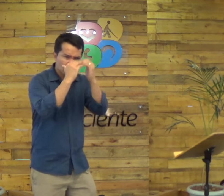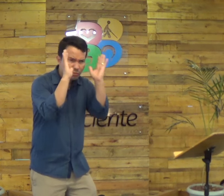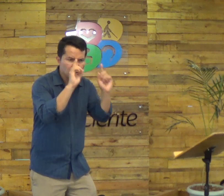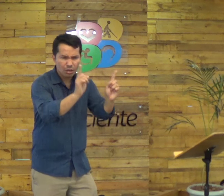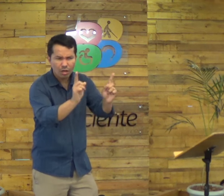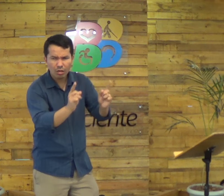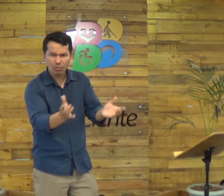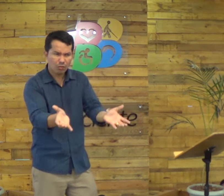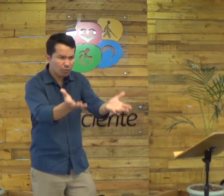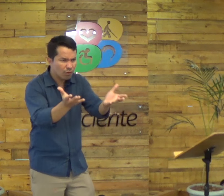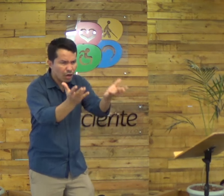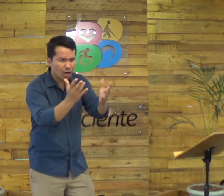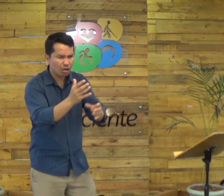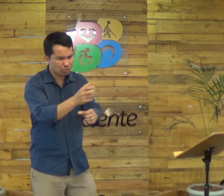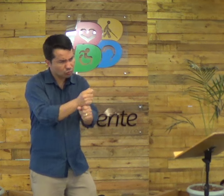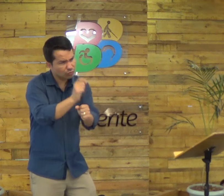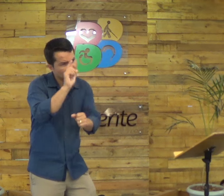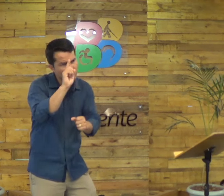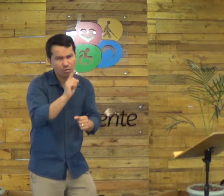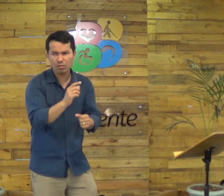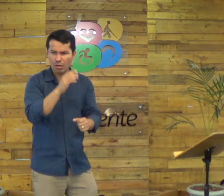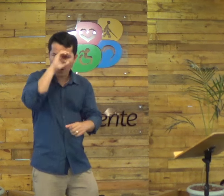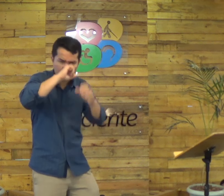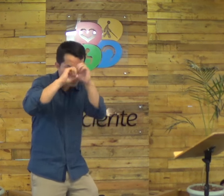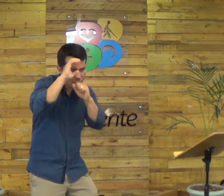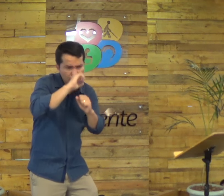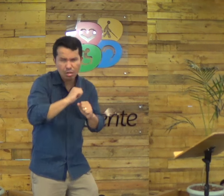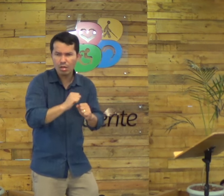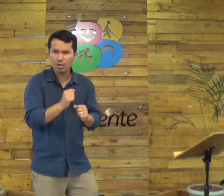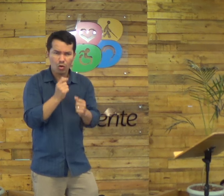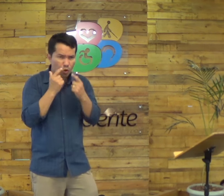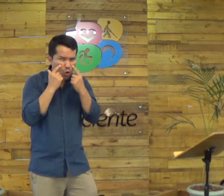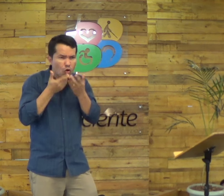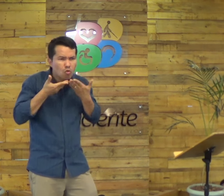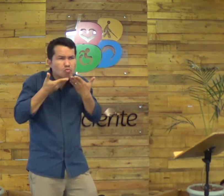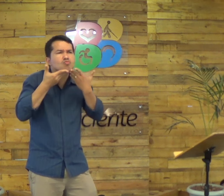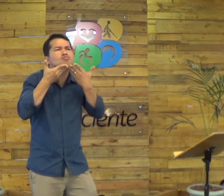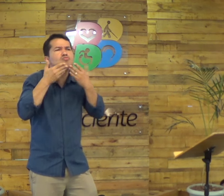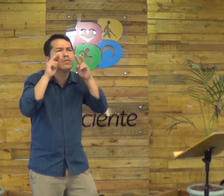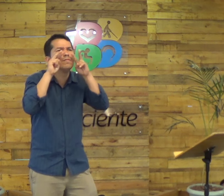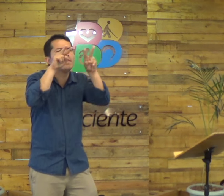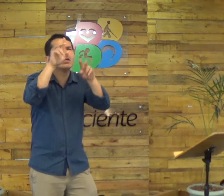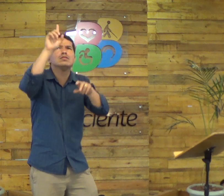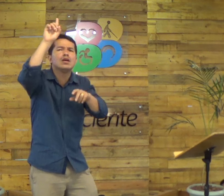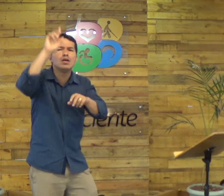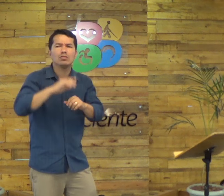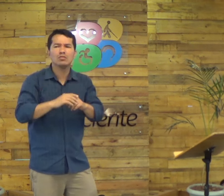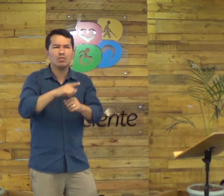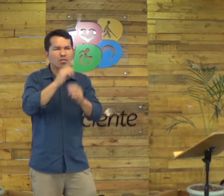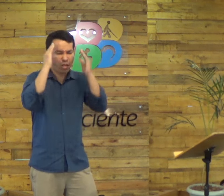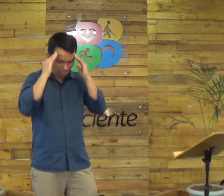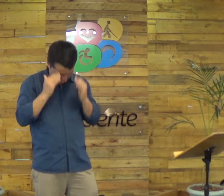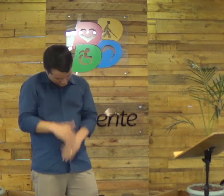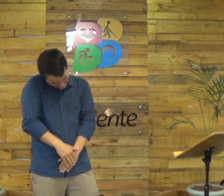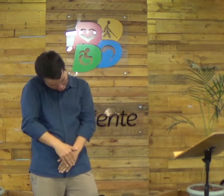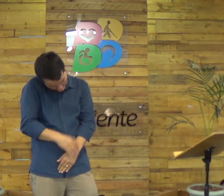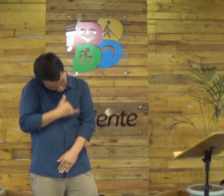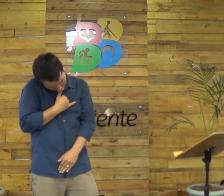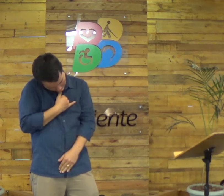Não, não desiste não, hein, confie em Deus, Ele vai te ensinar, pega a cabeça, olha para cima,